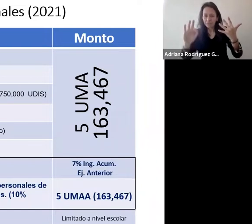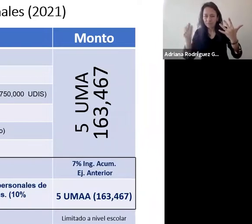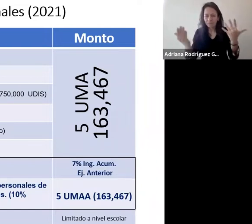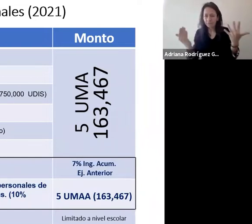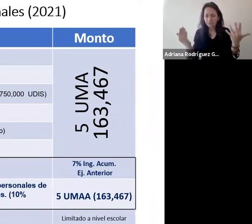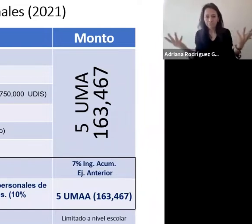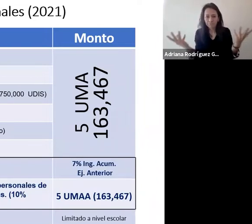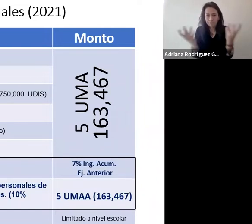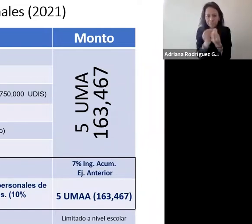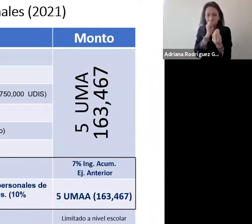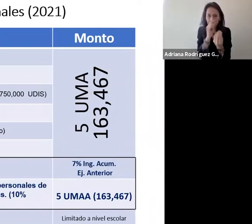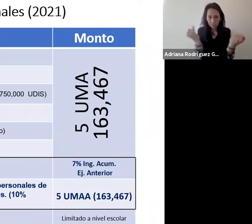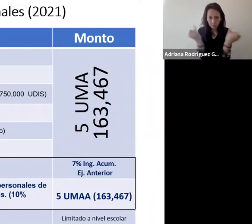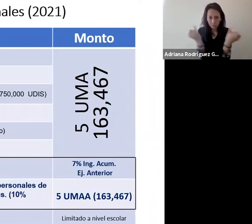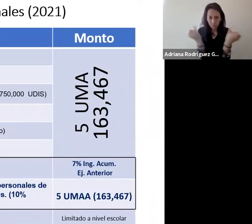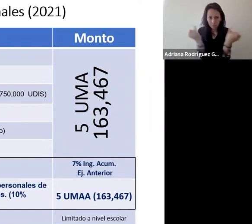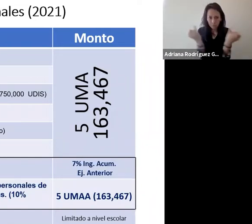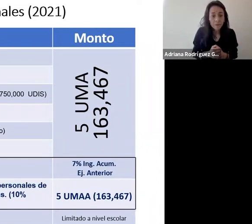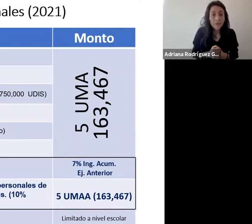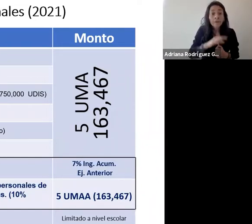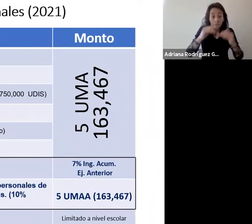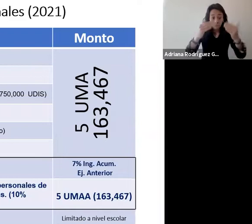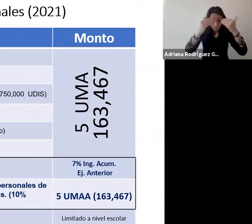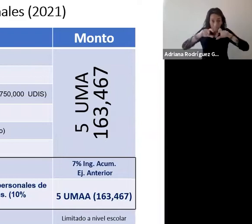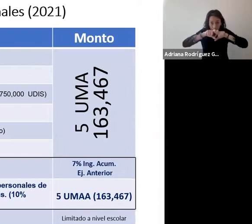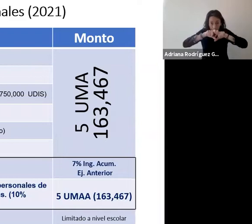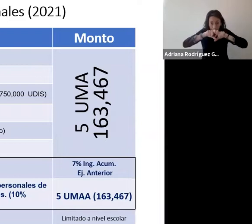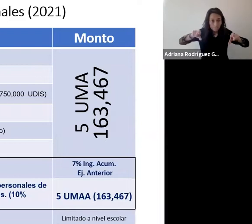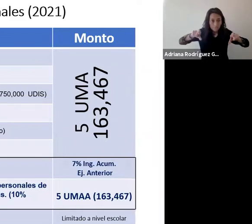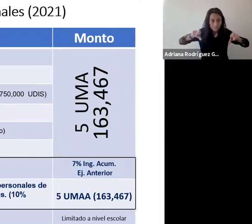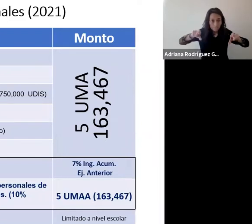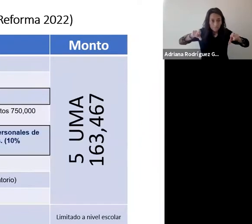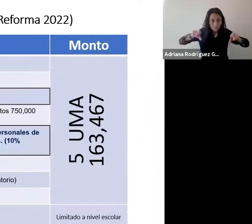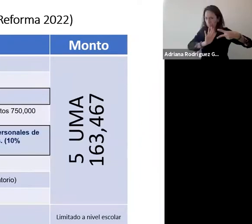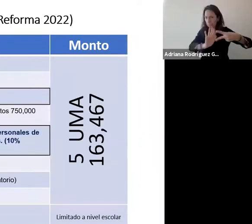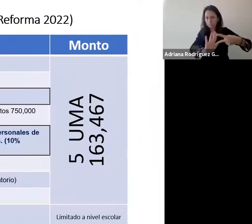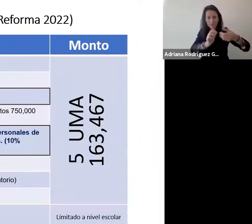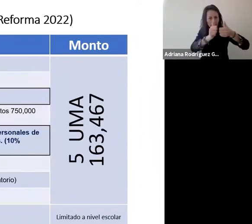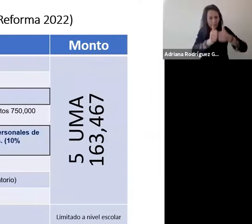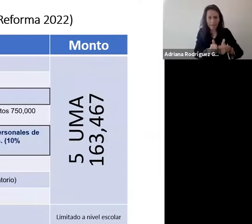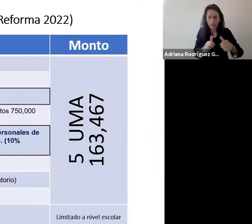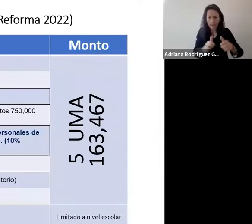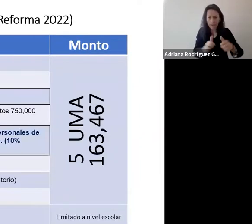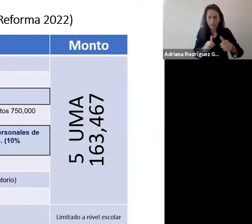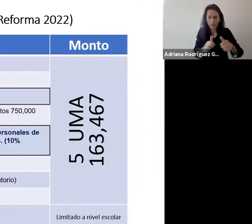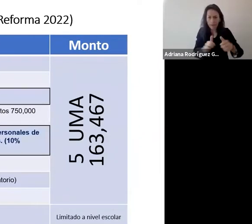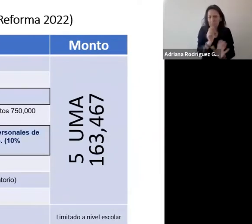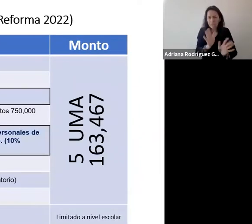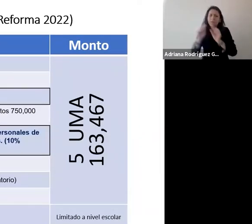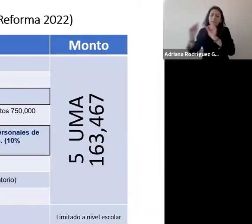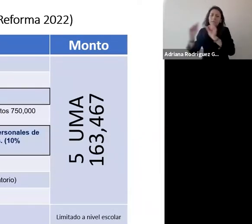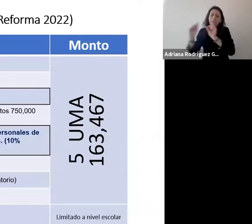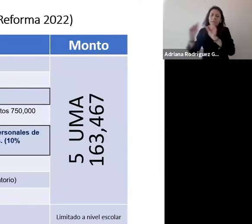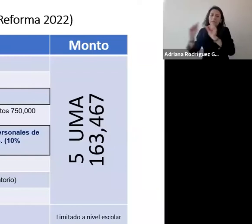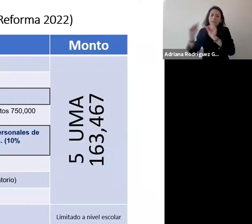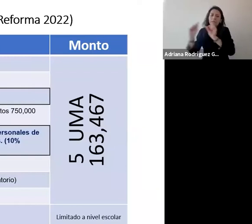estas dos de abajo que no se mueven. Pasamos, por favor. Lo que se propone para el siguiente